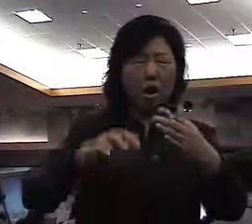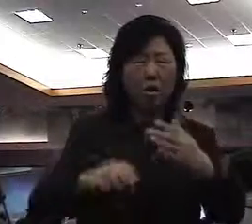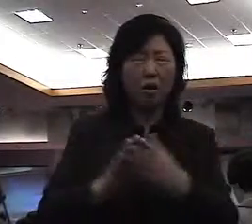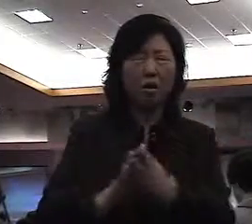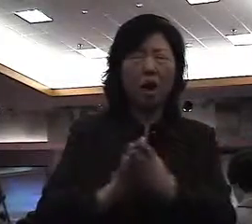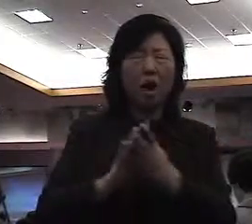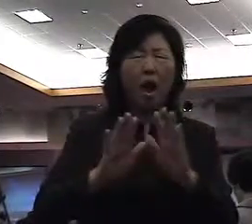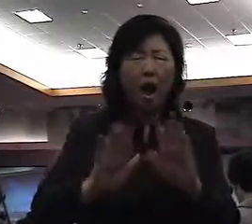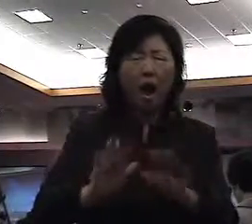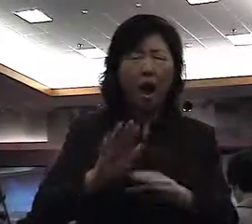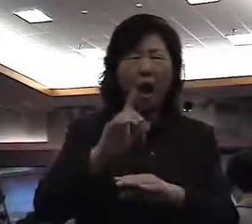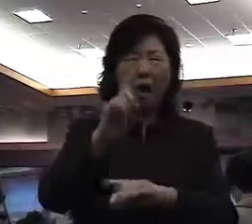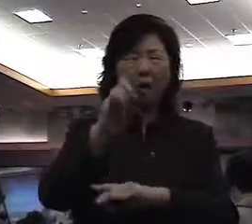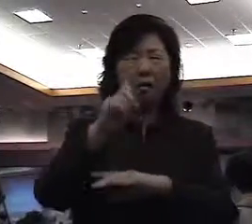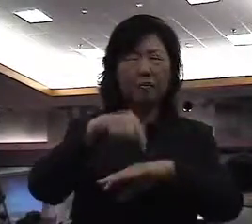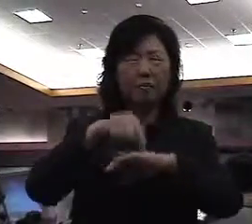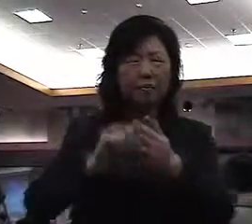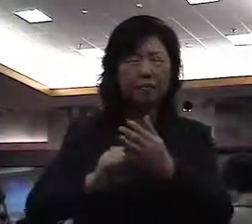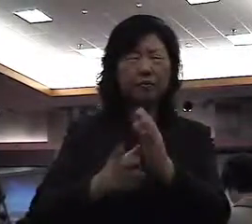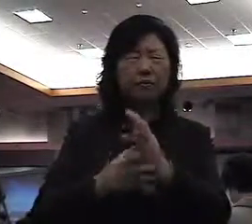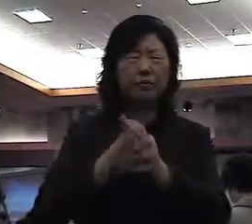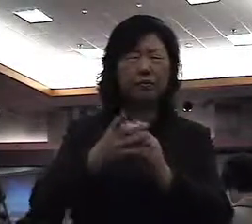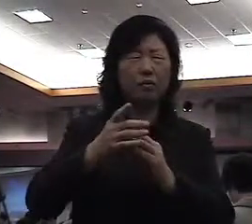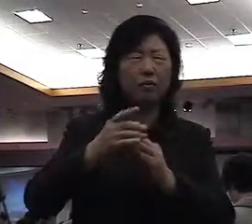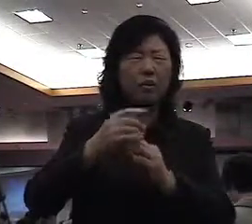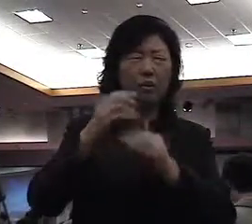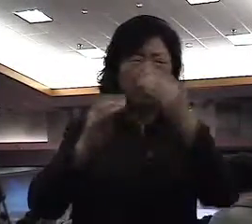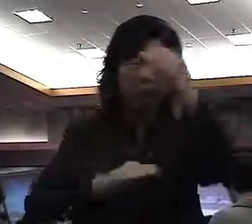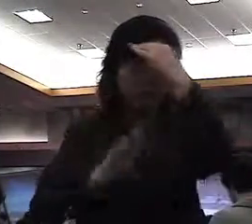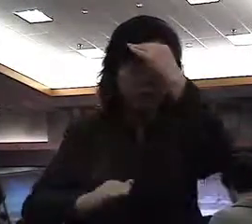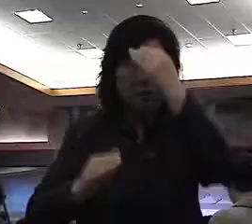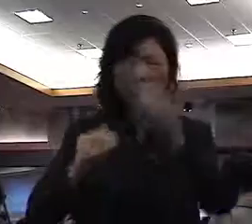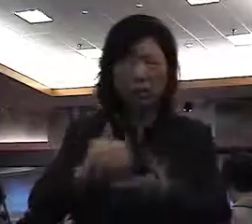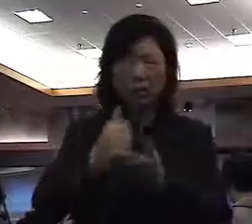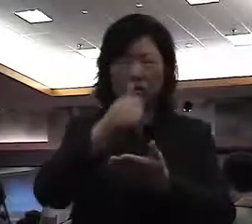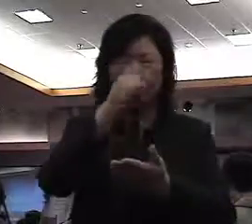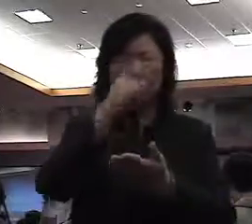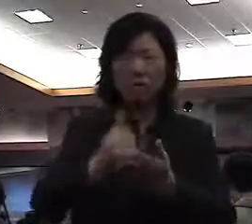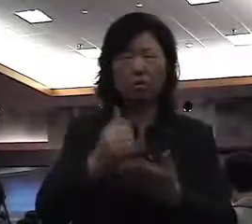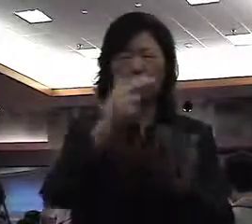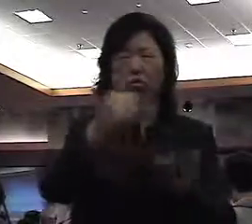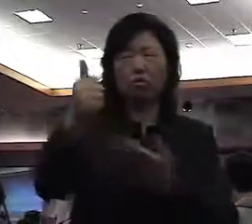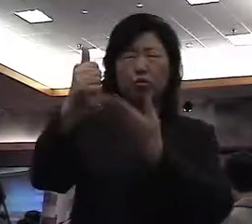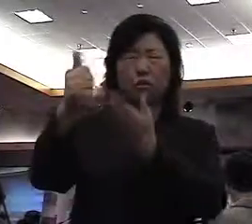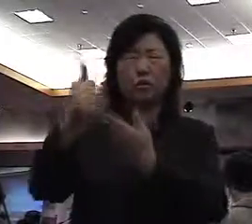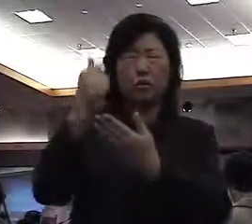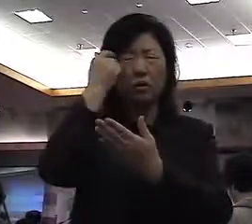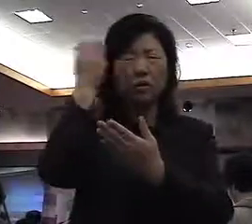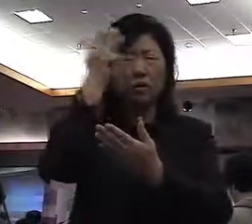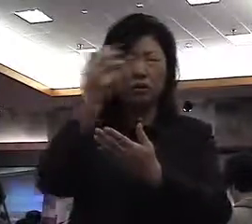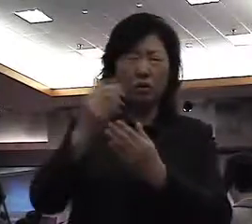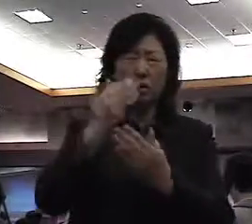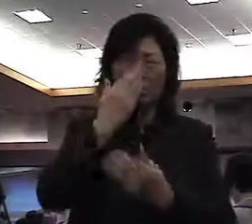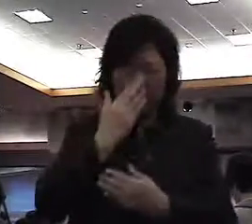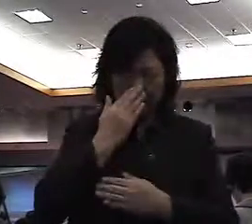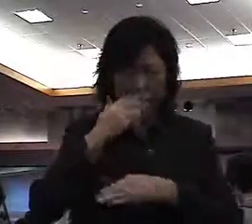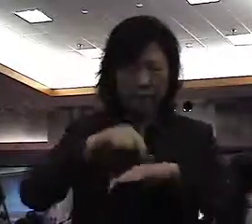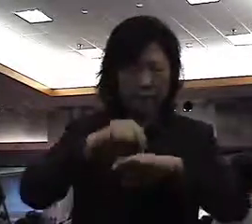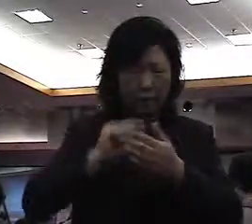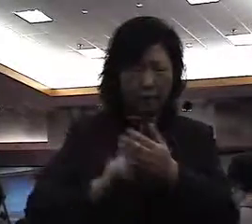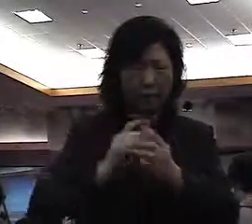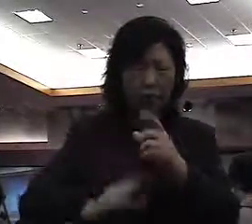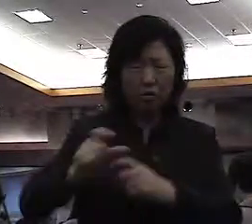주의 몸된 교회와 성도님들을 섬길 수 있게 주께서 영적 에너지와 함께 겸손한